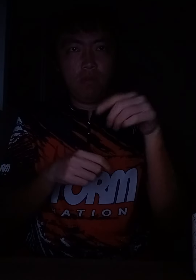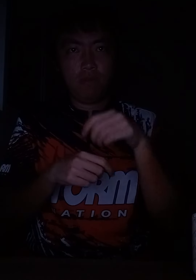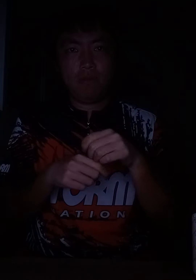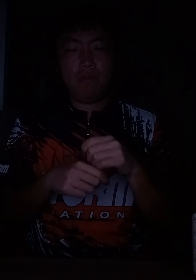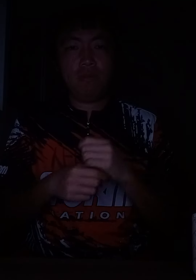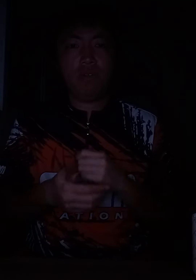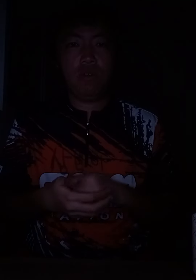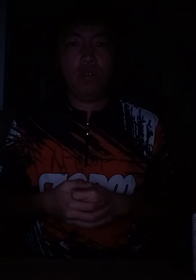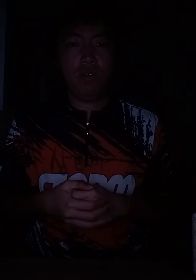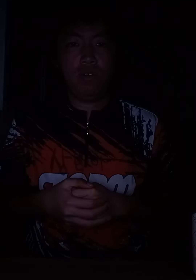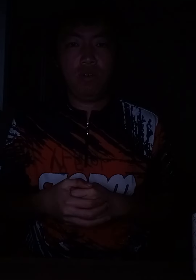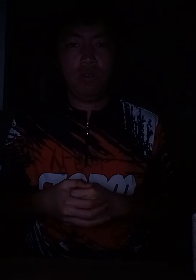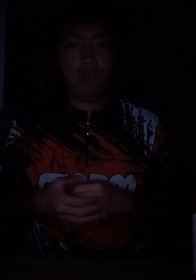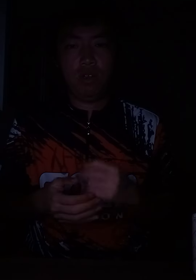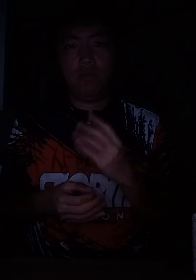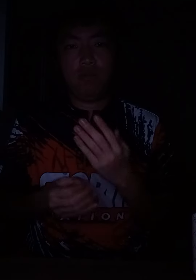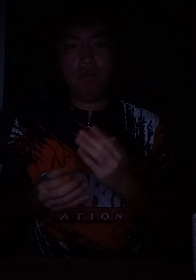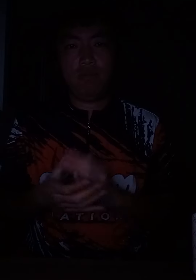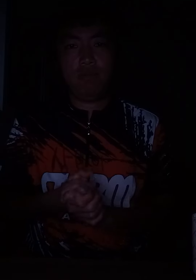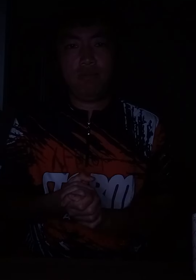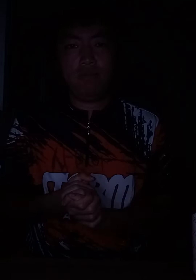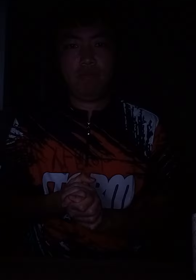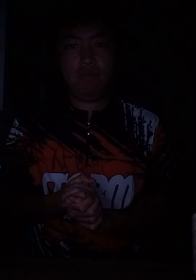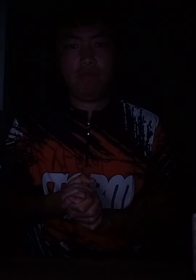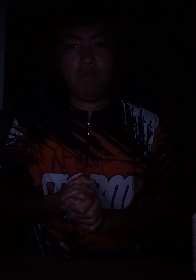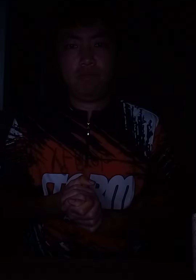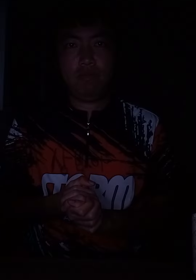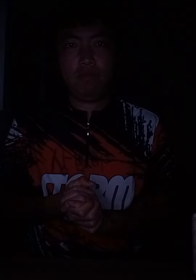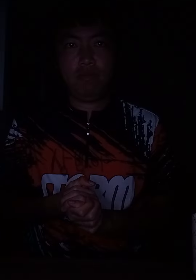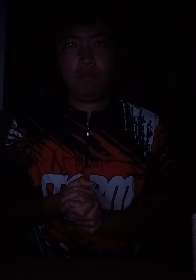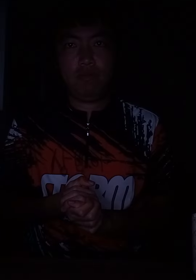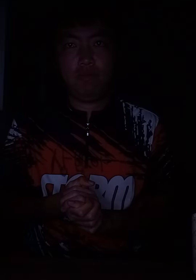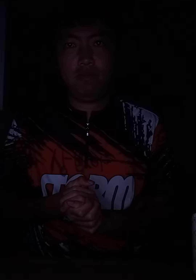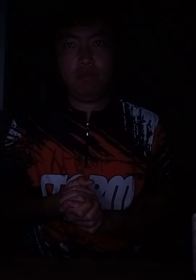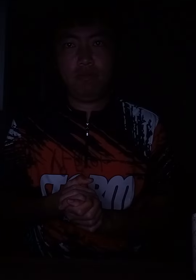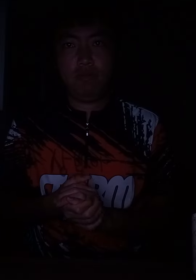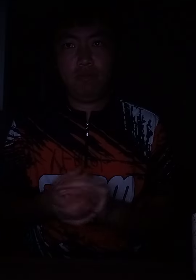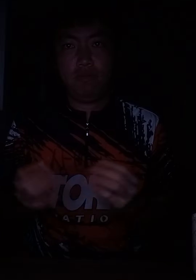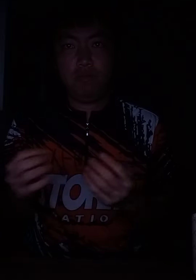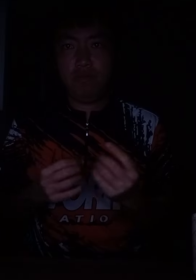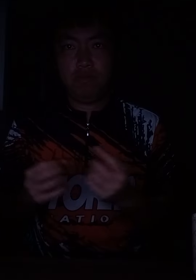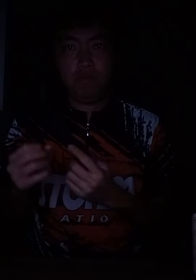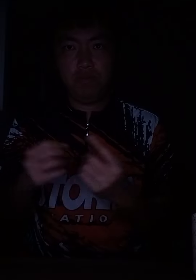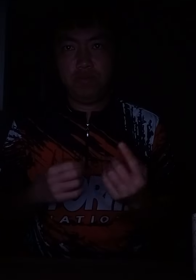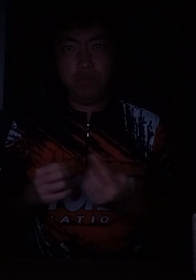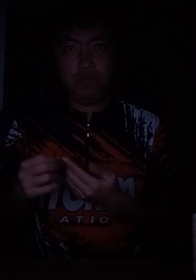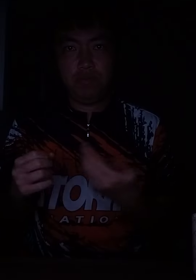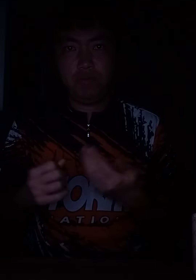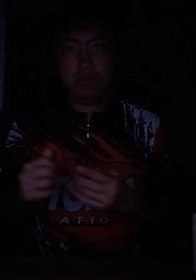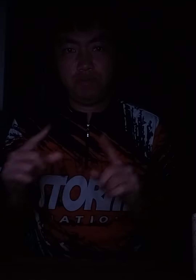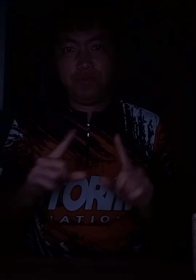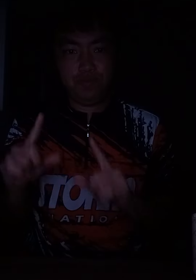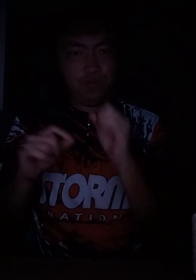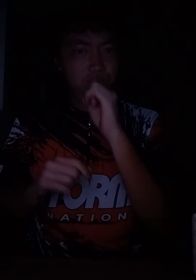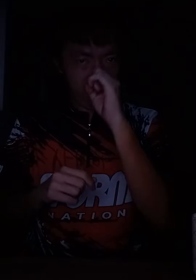기자를 지켜봤던 것 같다고 덧붙였습니다. 네, 저런 영상 보면 우리나라가 참 살기 좋은 나라다 이런 걸 다시 한번